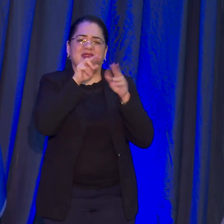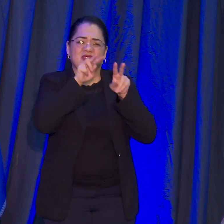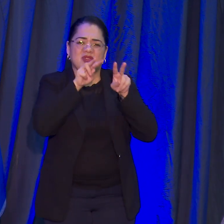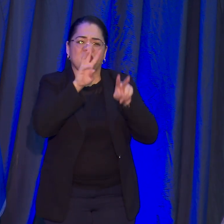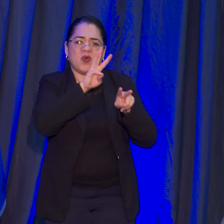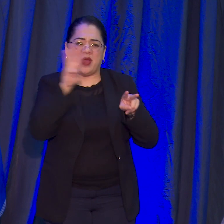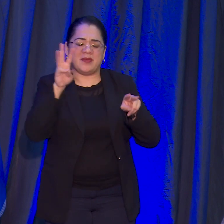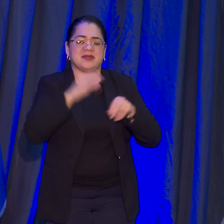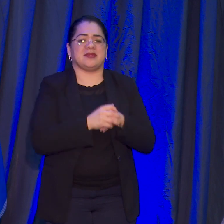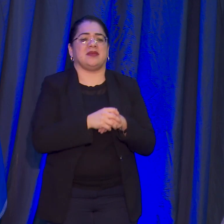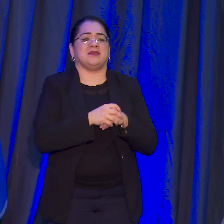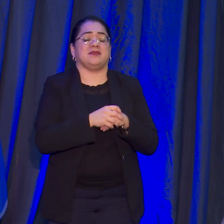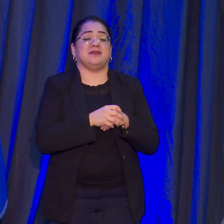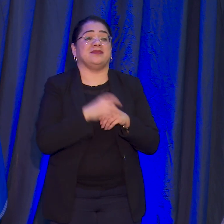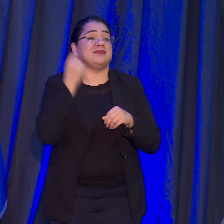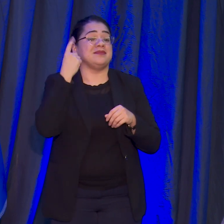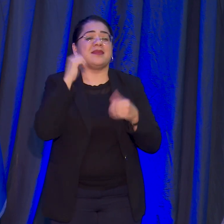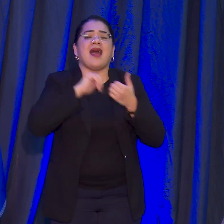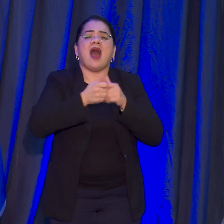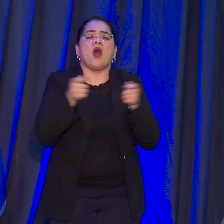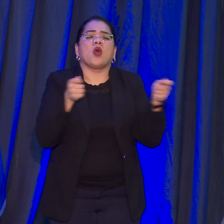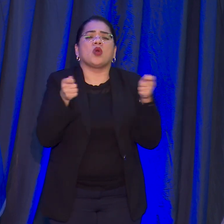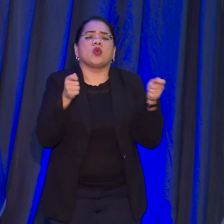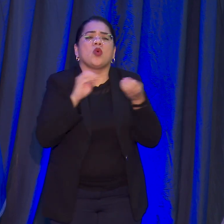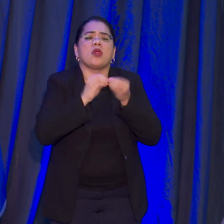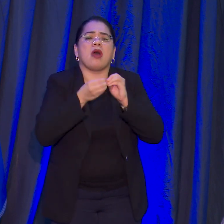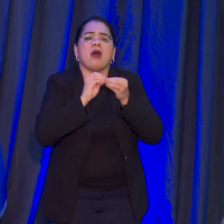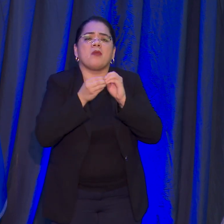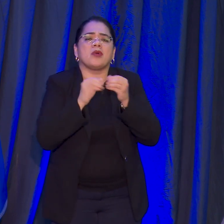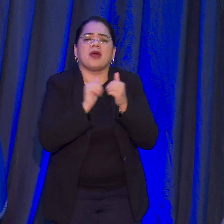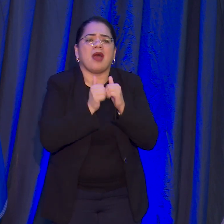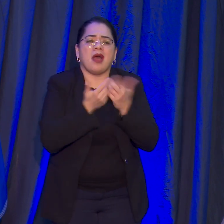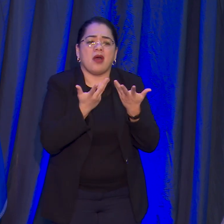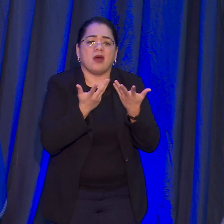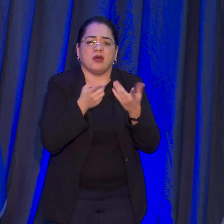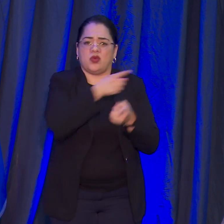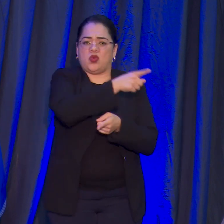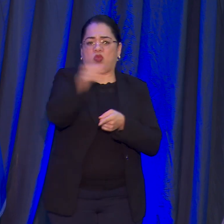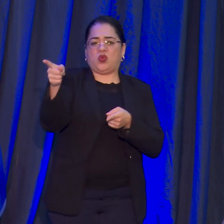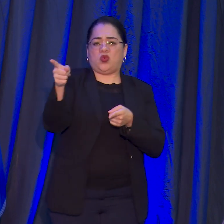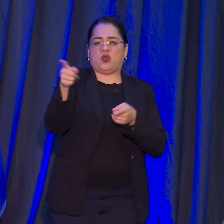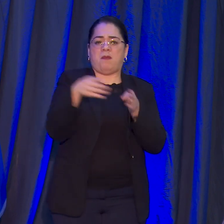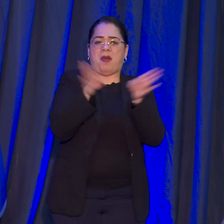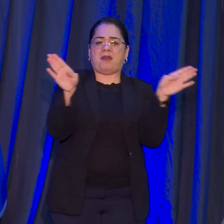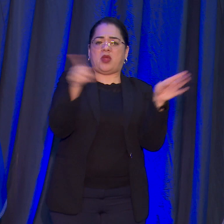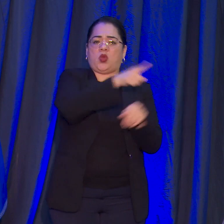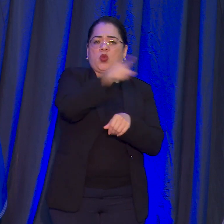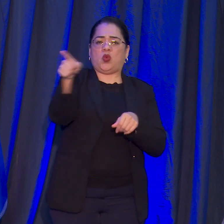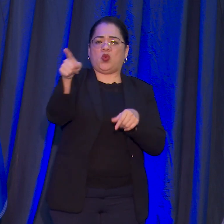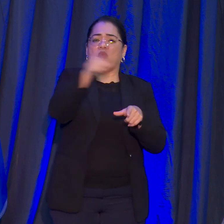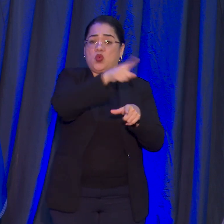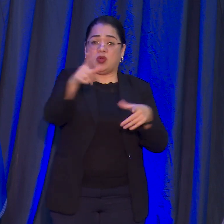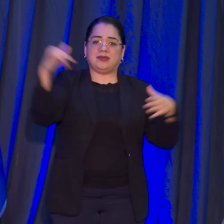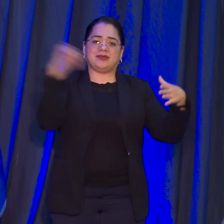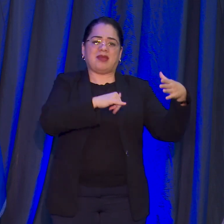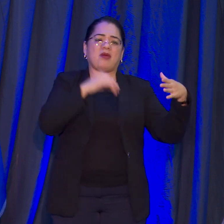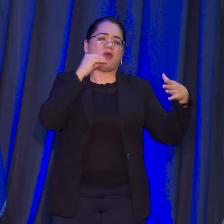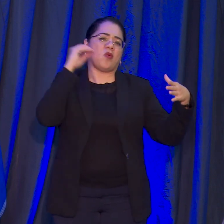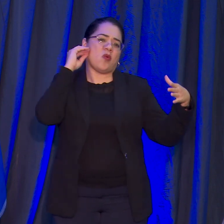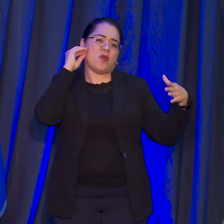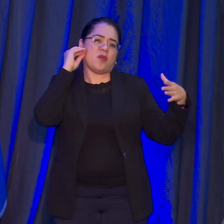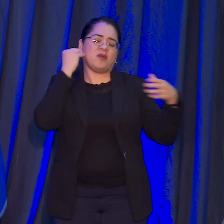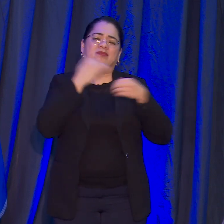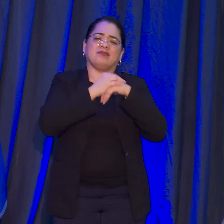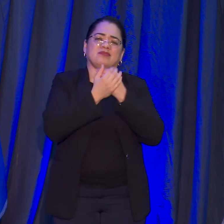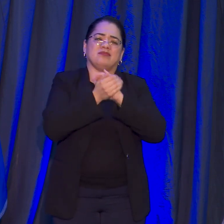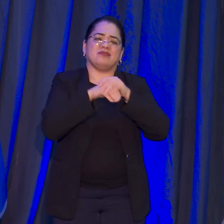virus, pero no podemos mejorar las cosas a menos de que el público nos ayude. Por favor, quédense en su casa, sigan lavándose